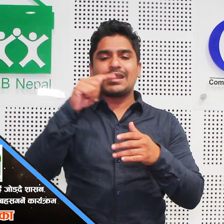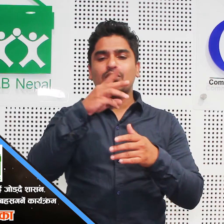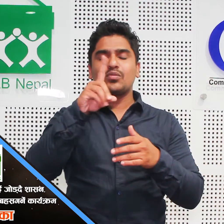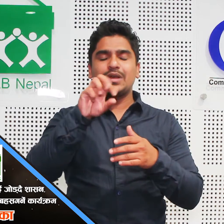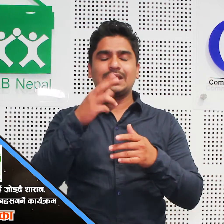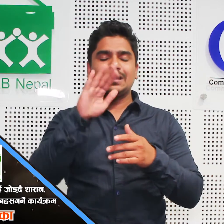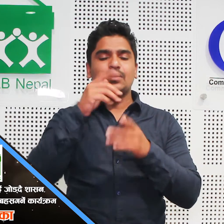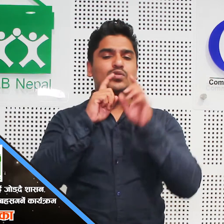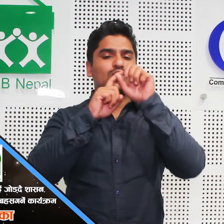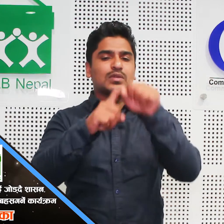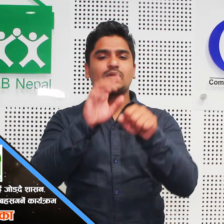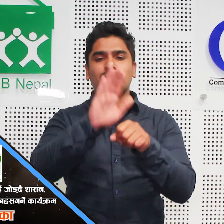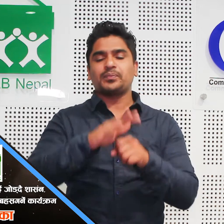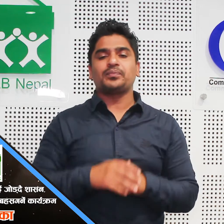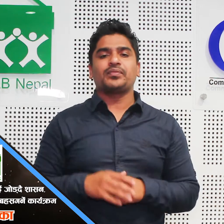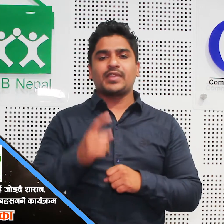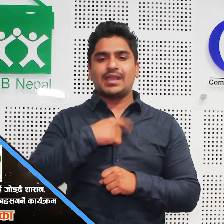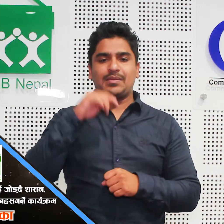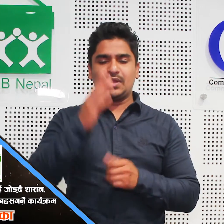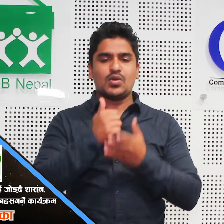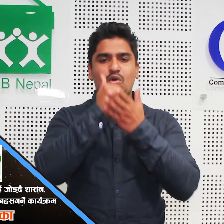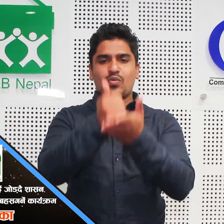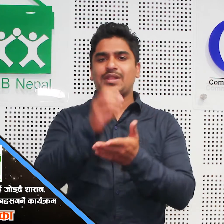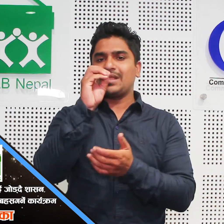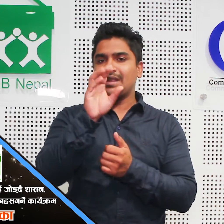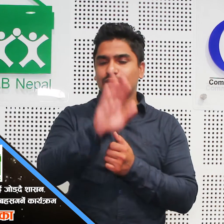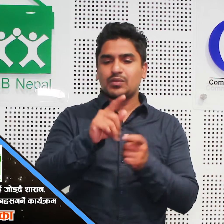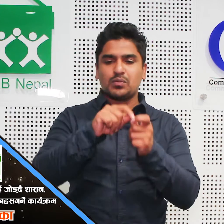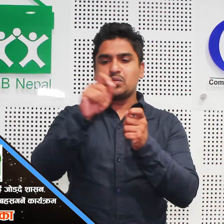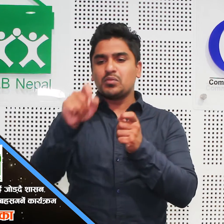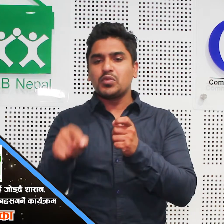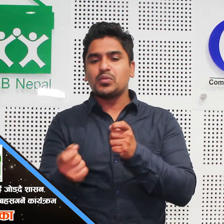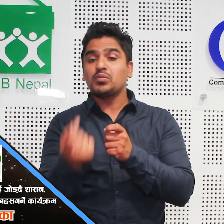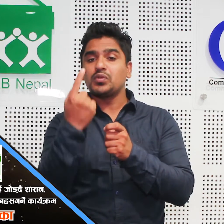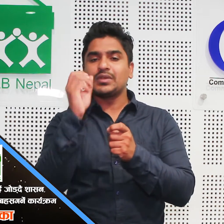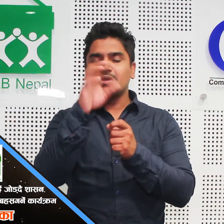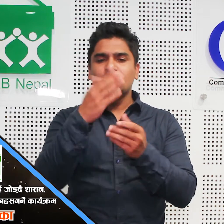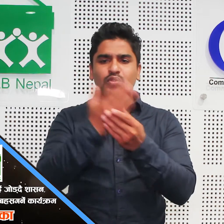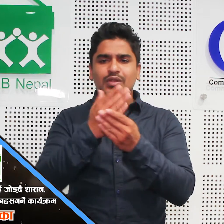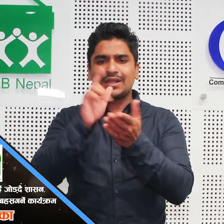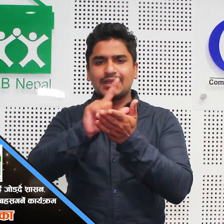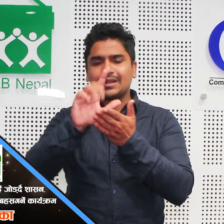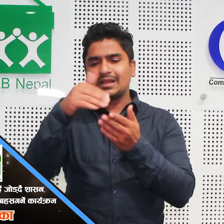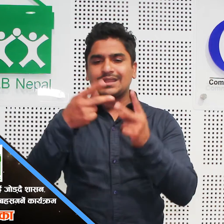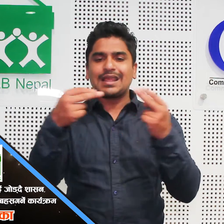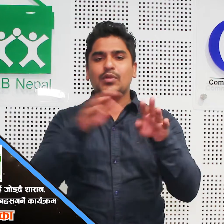बस्नेतलाई सोधेका छौं। हामीले अनुदान दिएका छौँ, बिउ बिजन भन्नुहुन्छ भने सरकारी खेतीलाई औजार दिएको छौँ, जस्तो